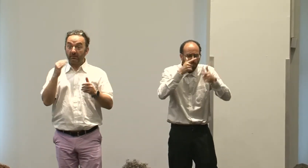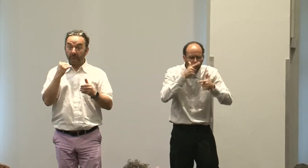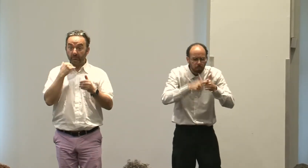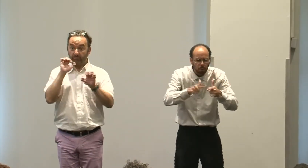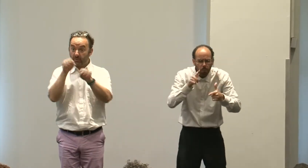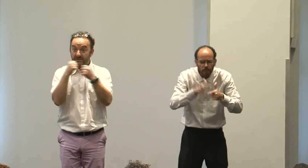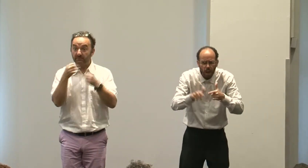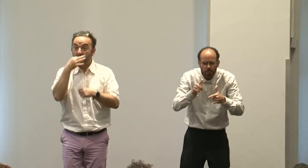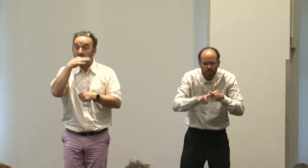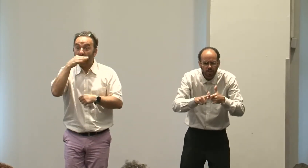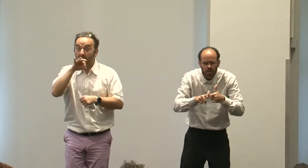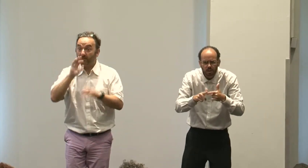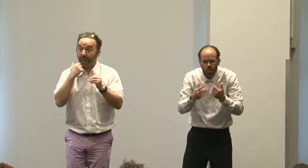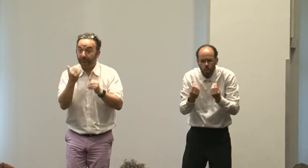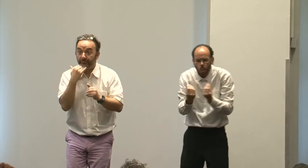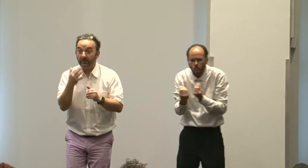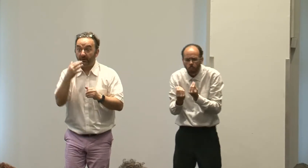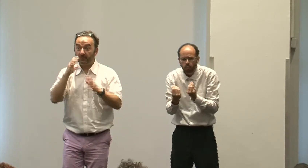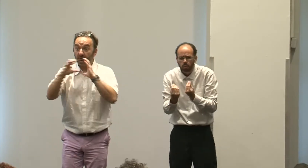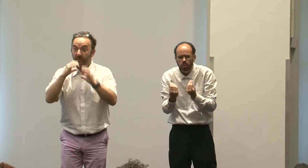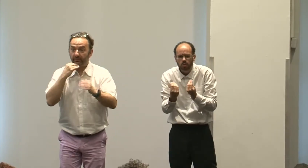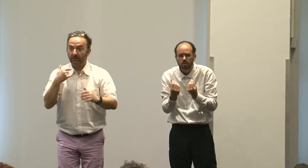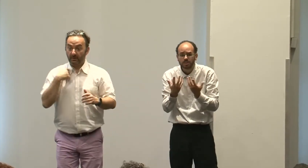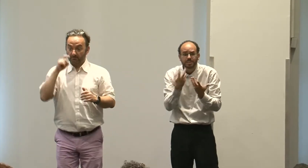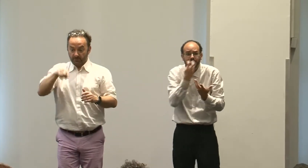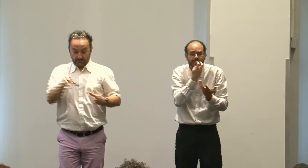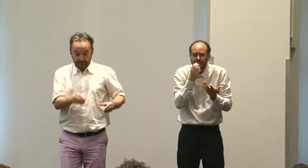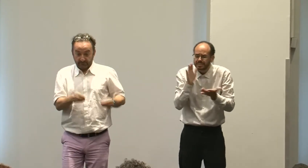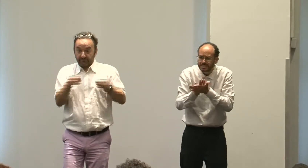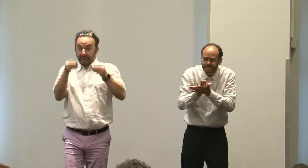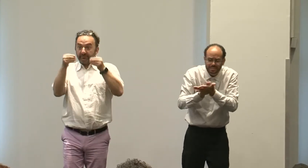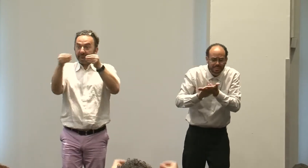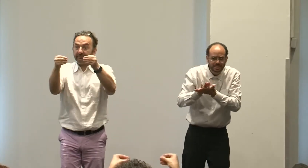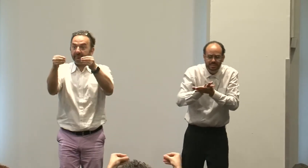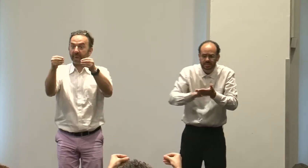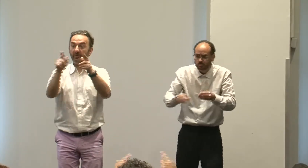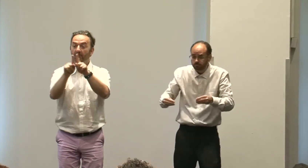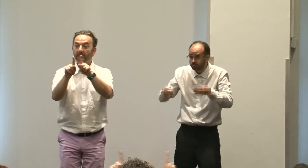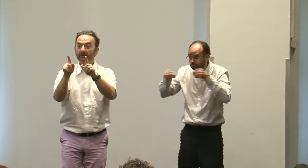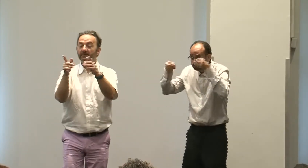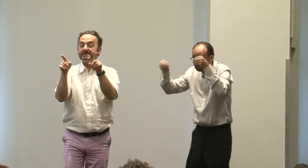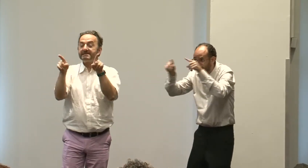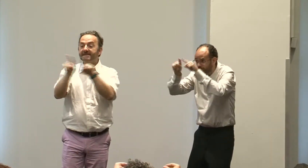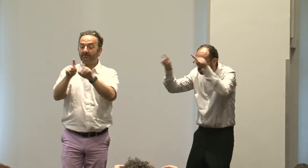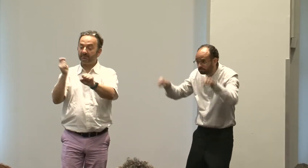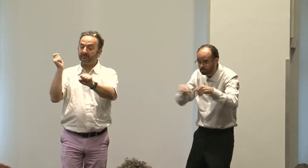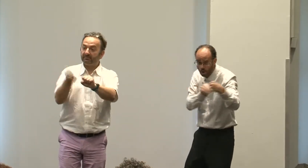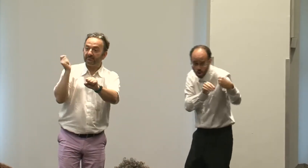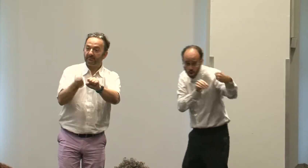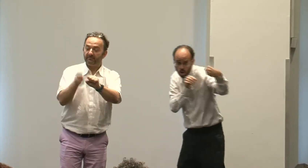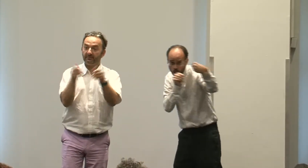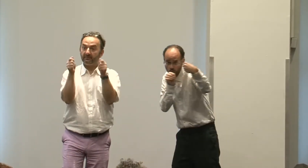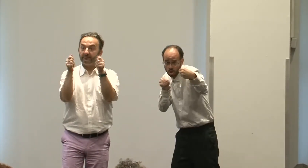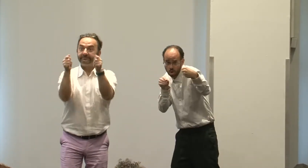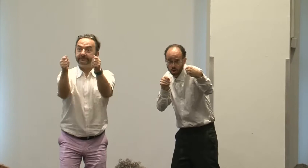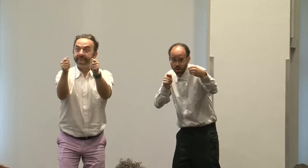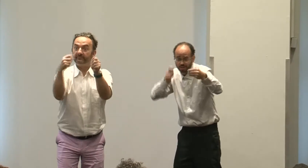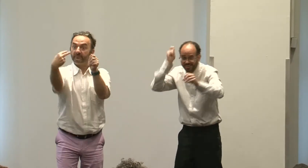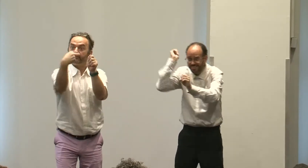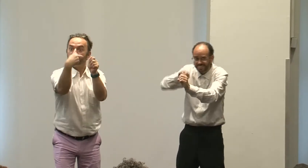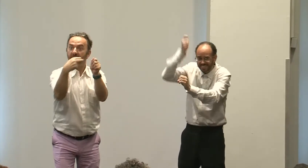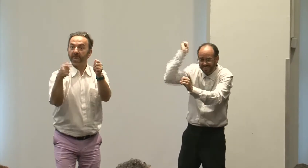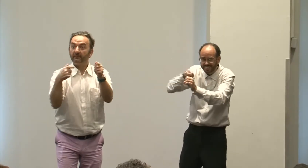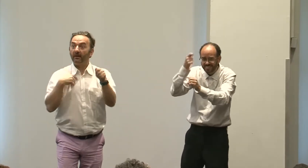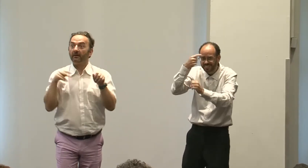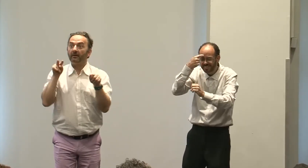e eu senti uma energia acontecendo. Parecia que a gente não conseguia se comunicar. Ela